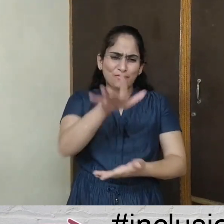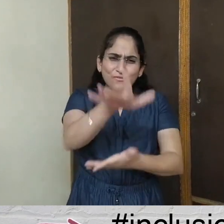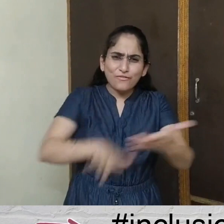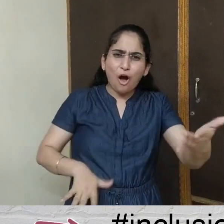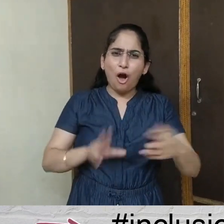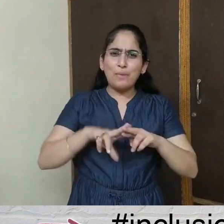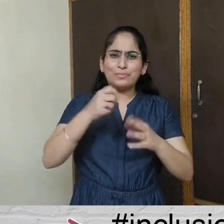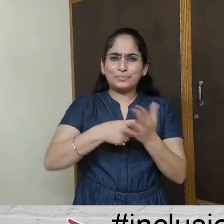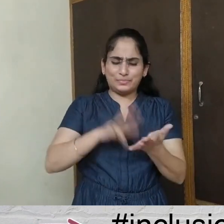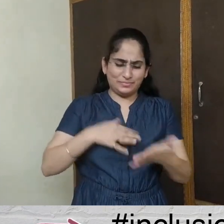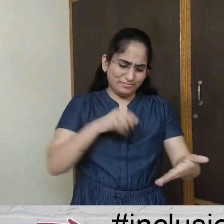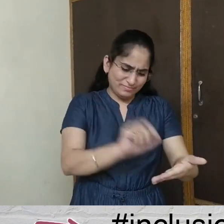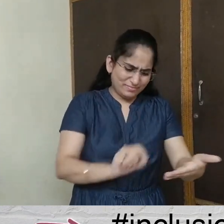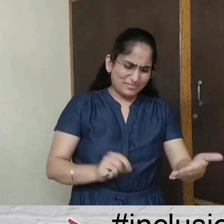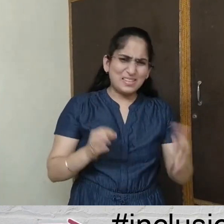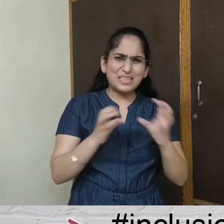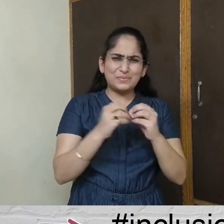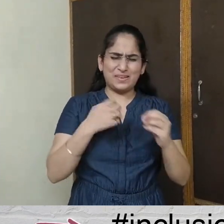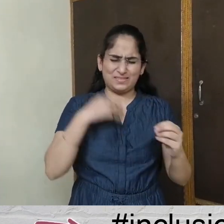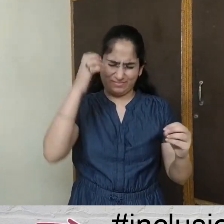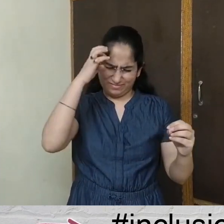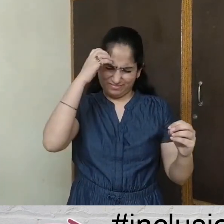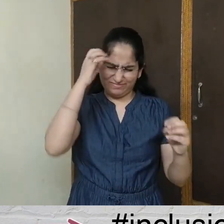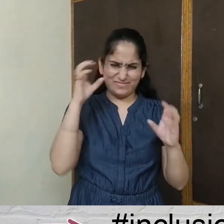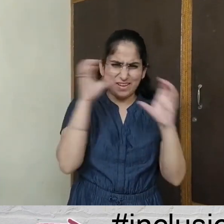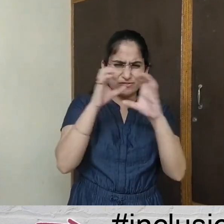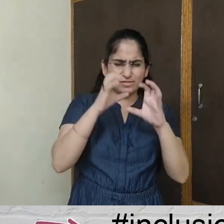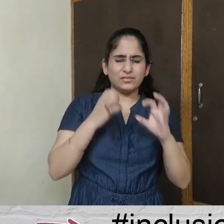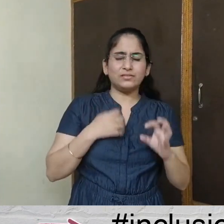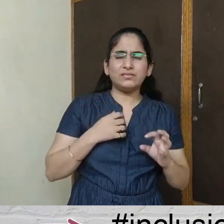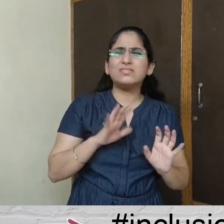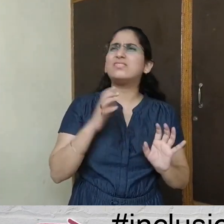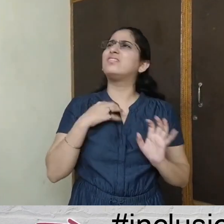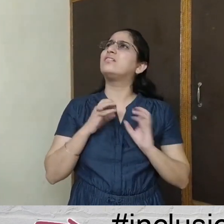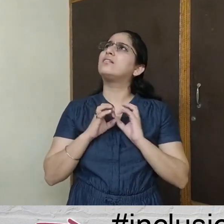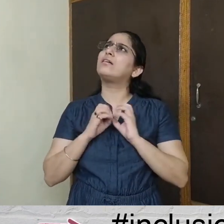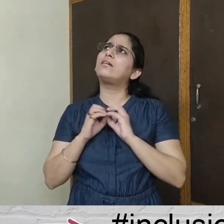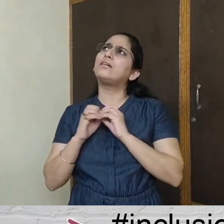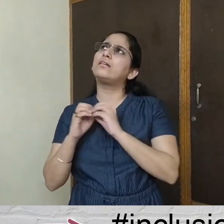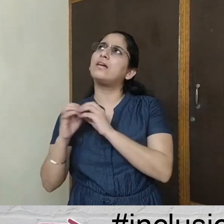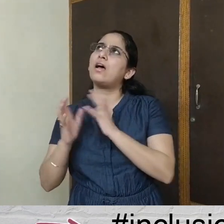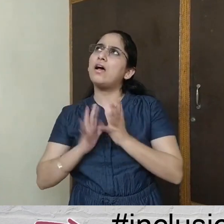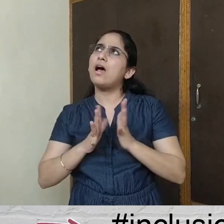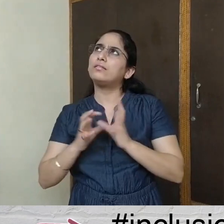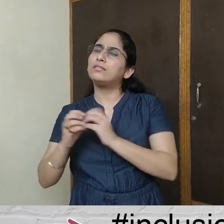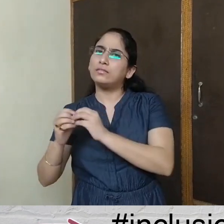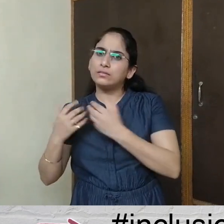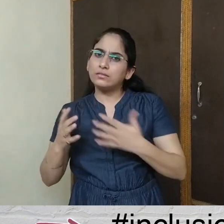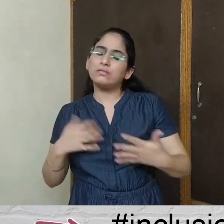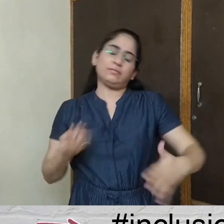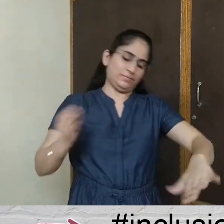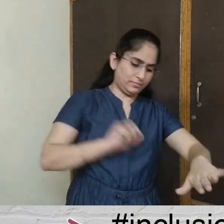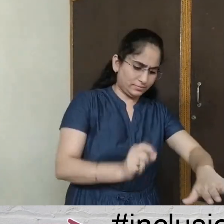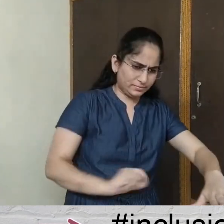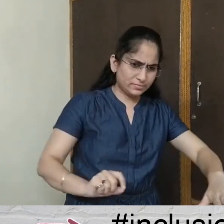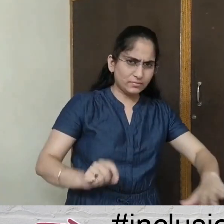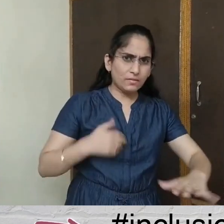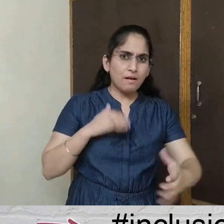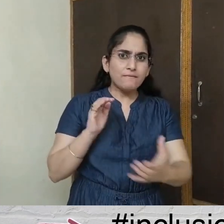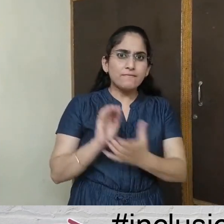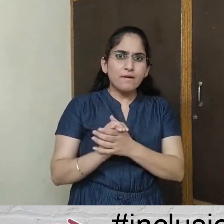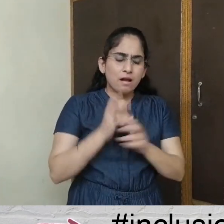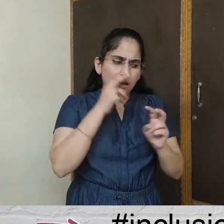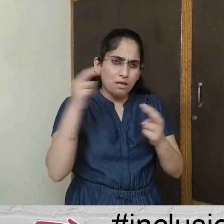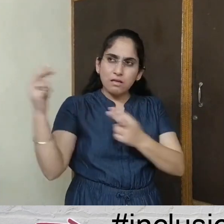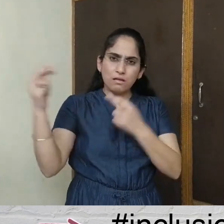कोई फॉर्म अपना फिल कर रही थी और कुछ स्पैलिंग में कुछ मुझे कन्फ्यूजन था तो मैंने पहले उसको साइंग में स्पैल किया